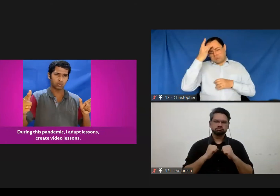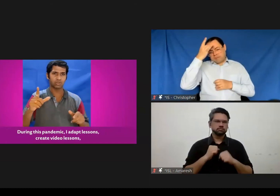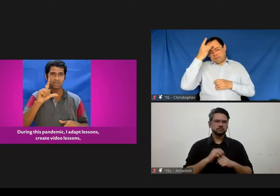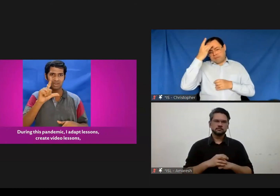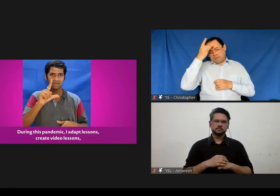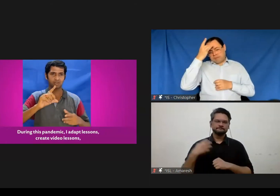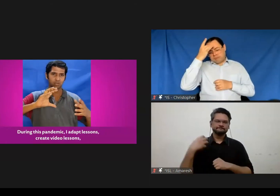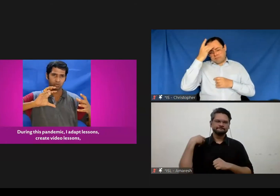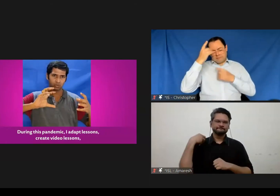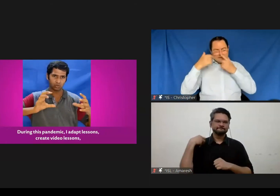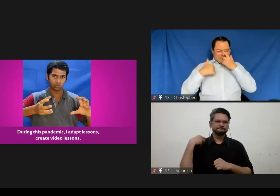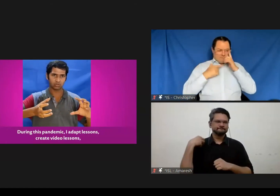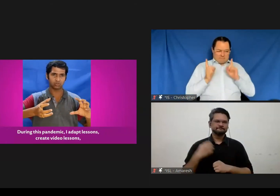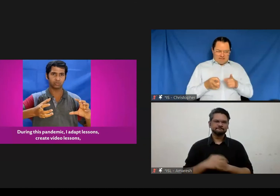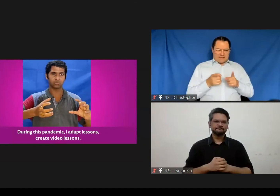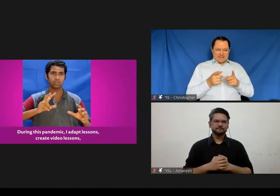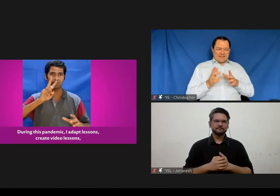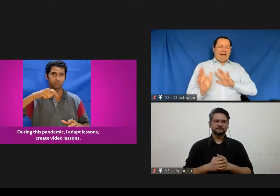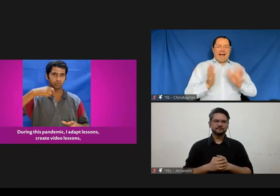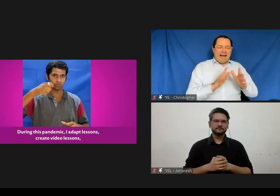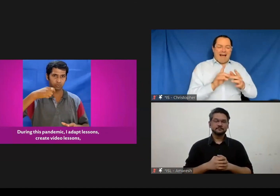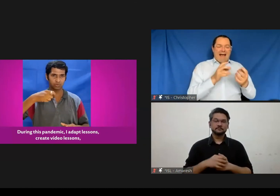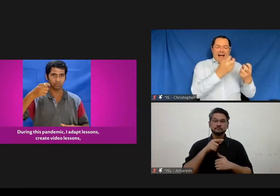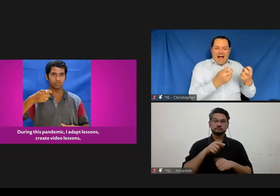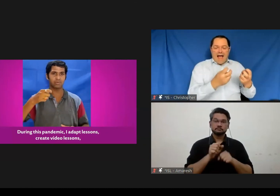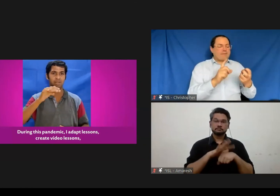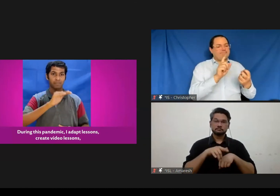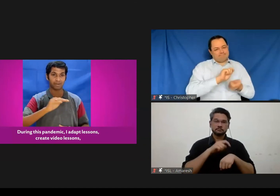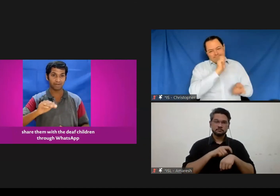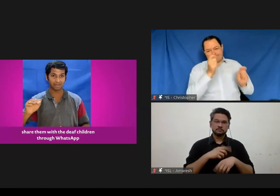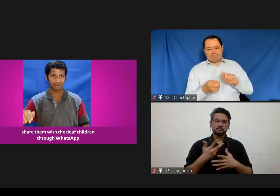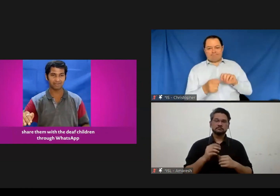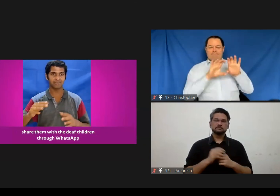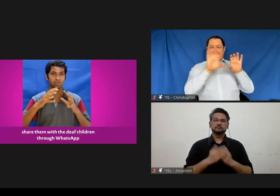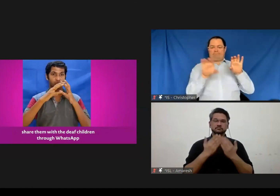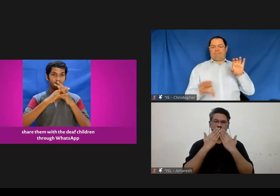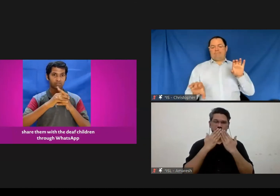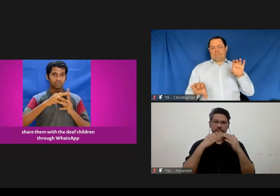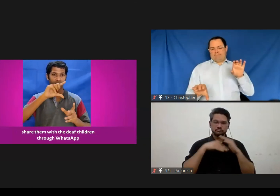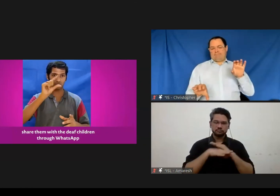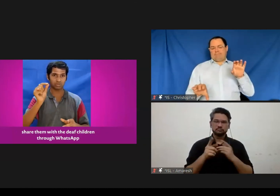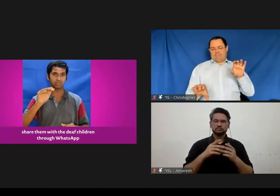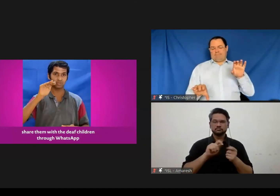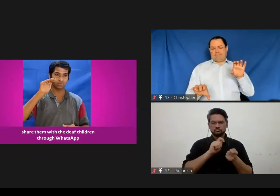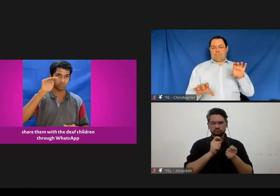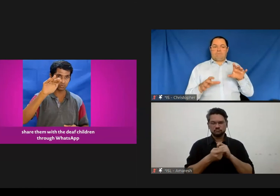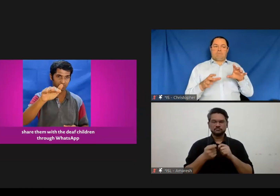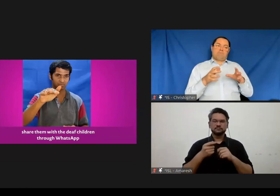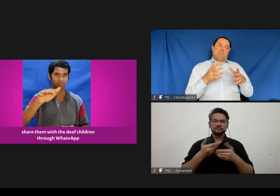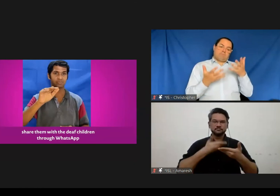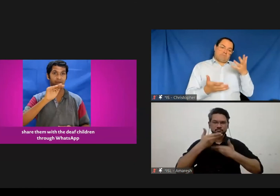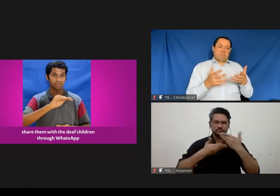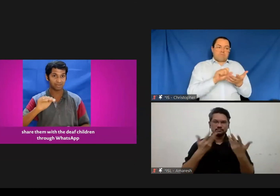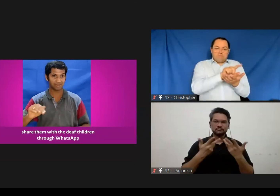रे लेसन एडॉप्टेशन को वीडियो कलु एवं छोटो छोटो पिलांक पाखु